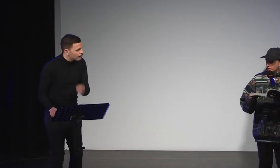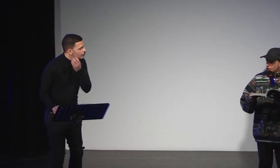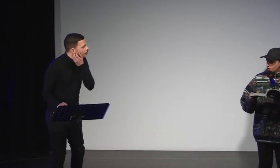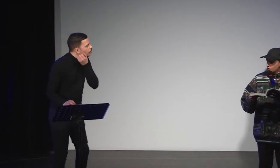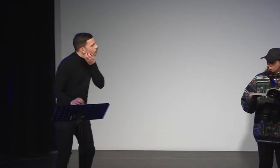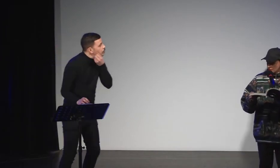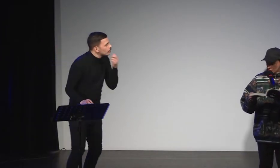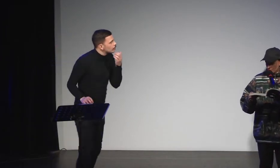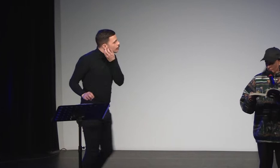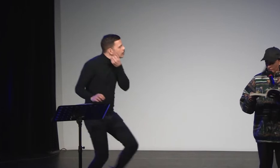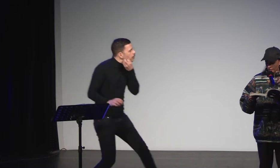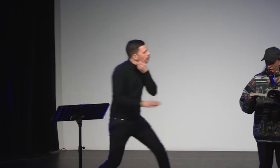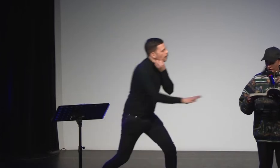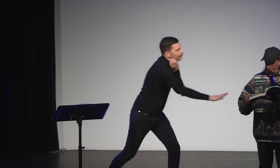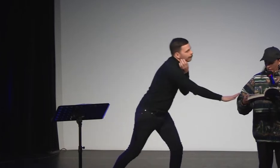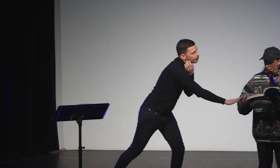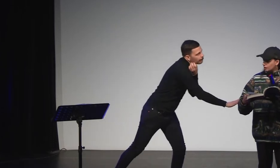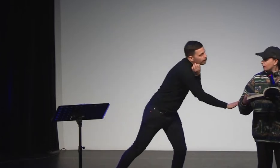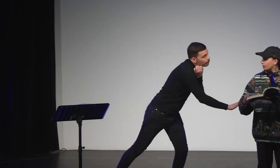Ils laissèrent du silence